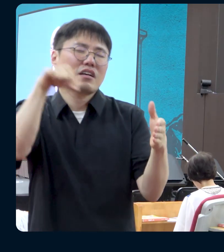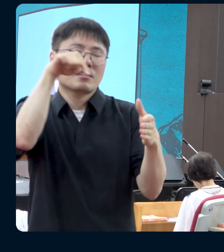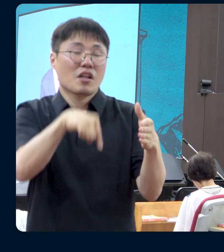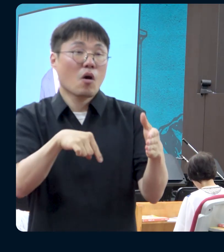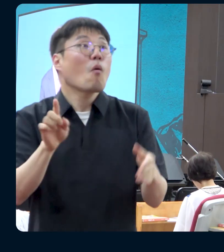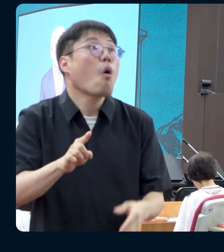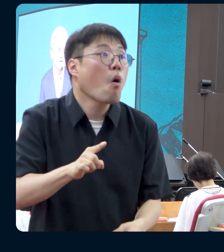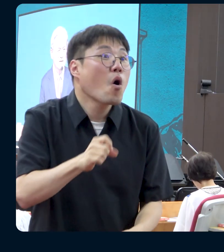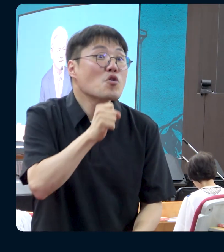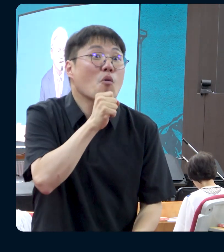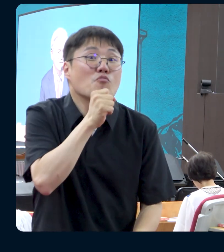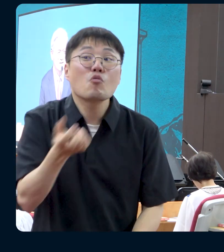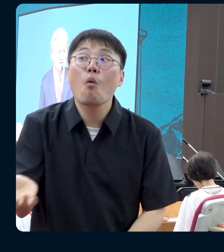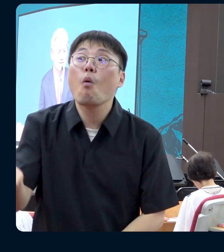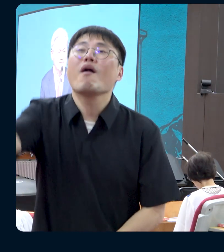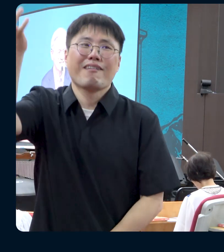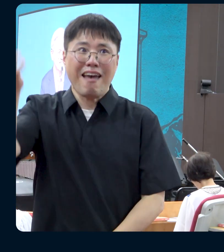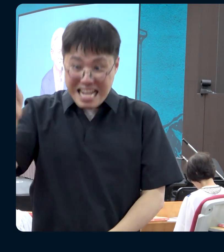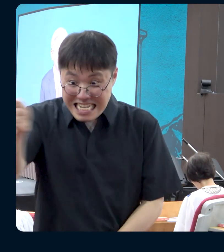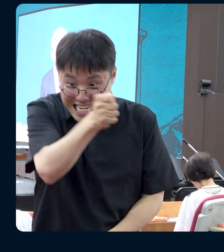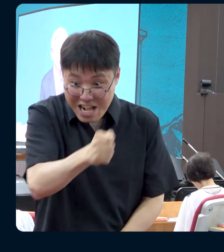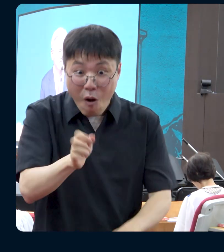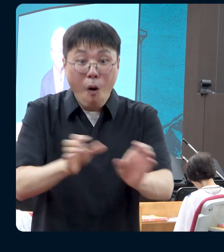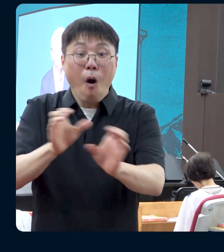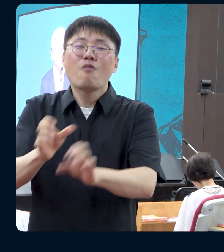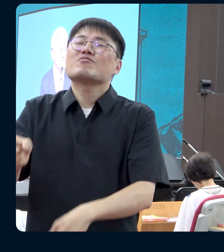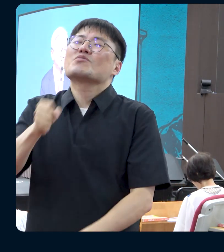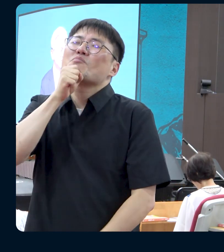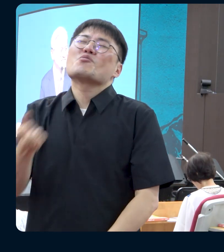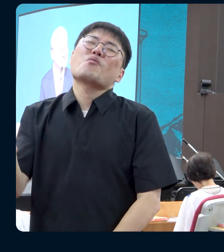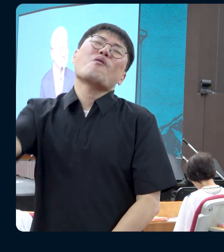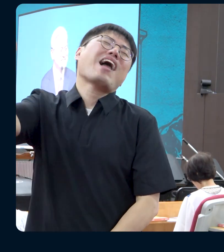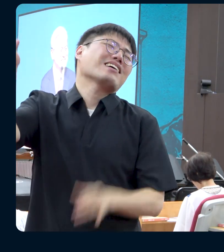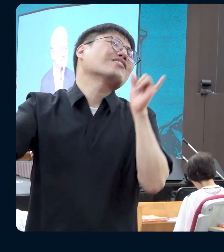가운데 점수가 올라간다는 사실을,